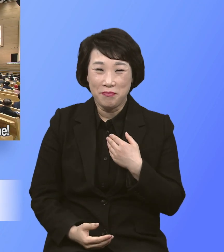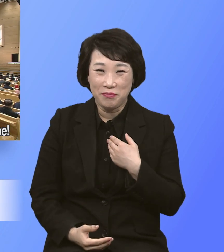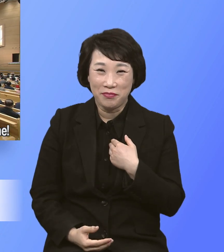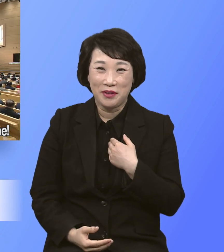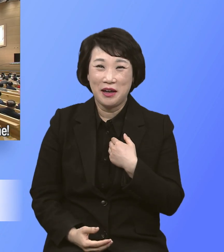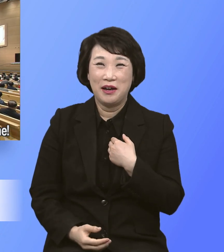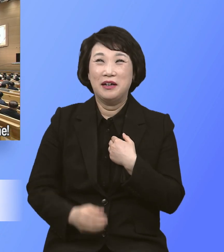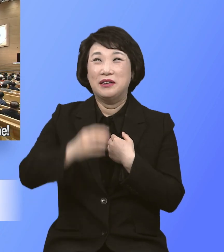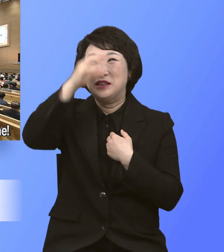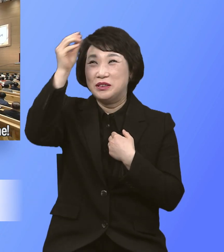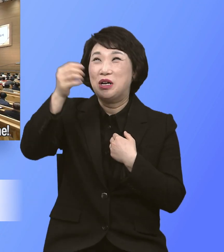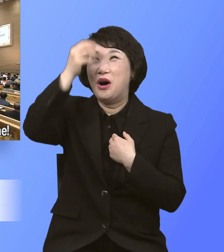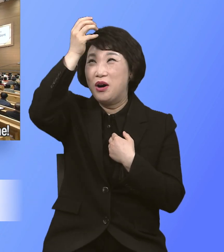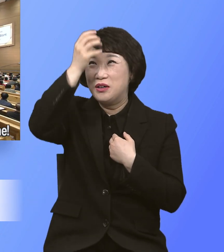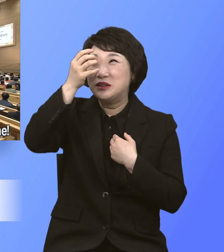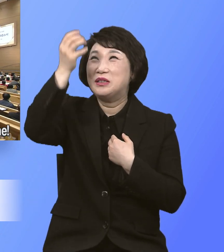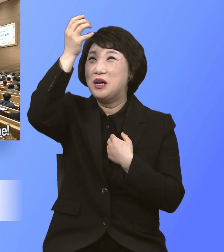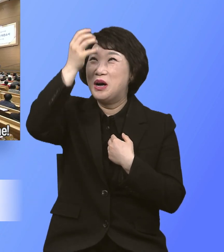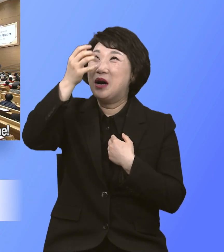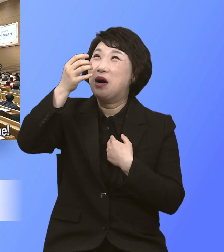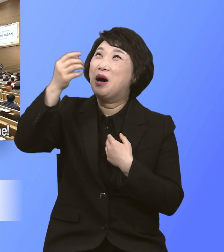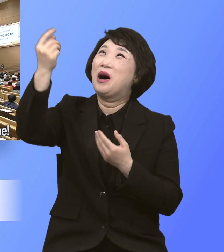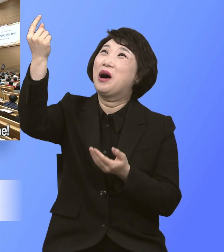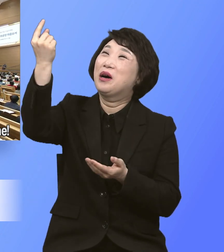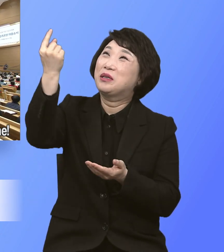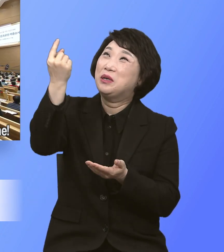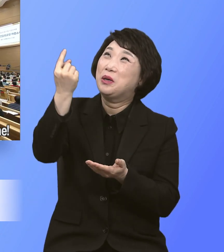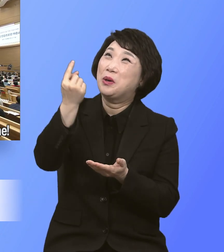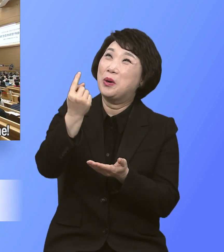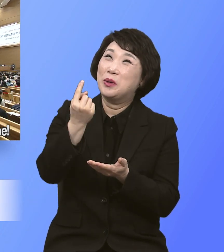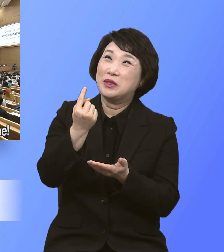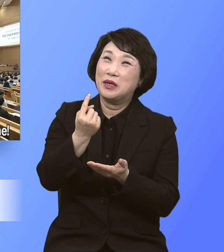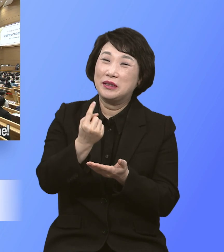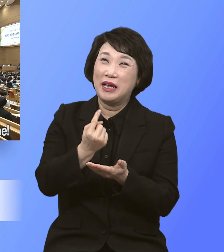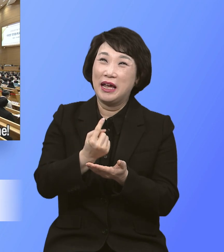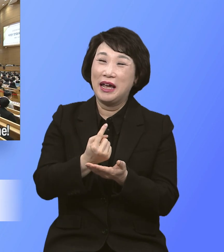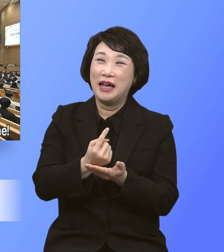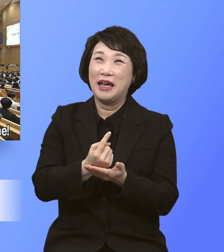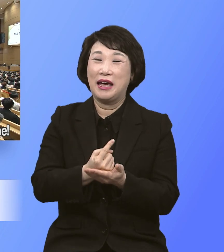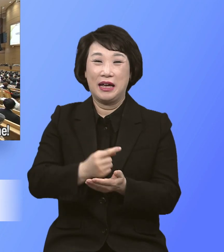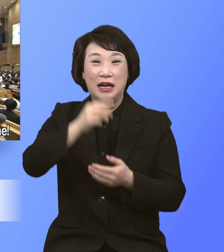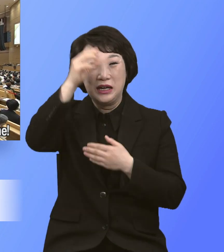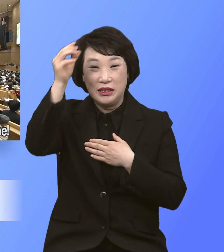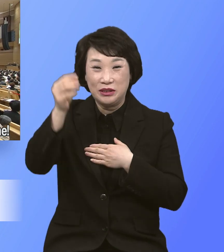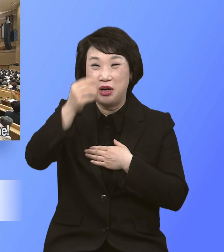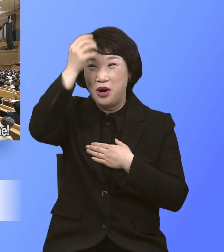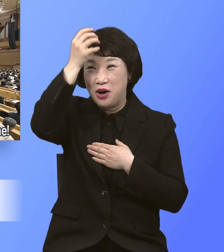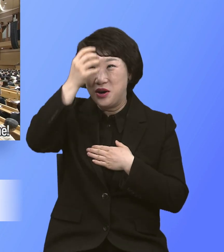오셨네. 성령이 오셨네.